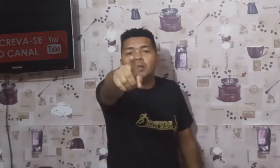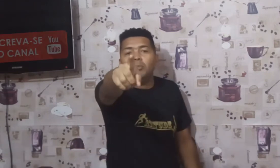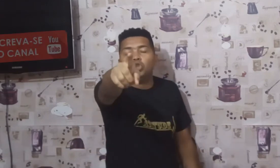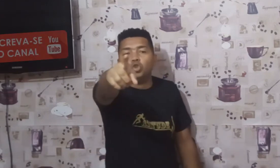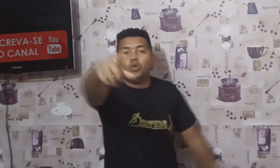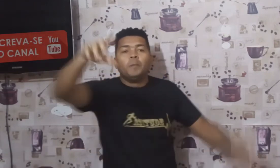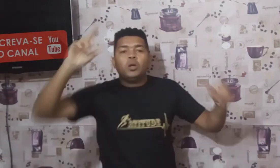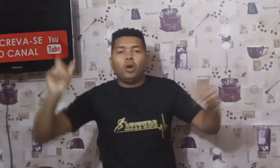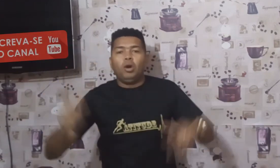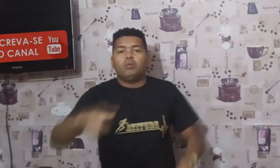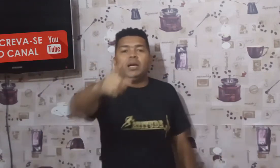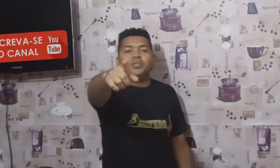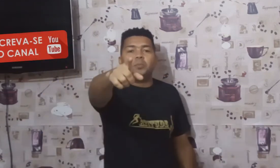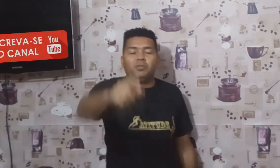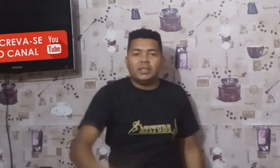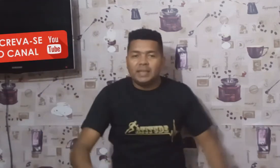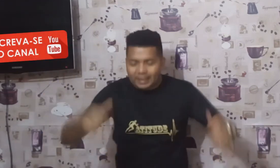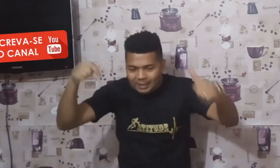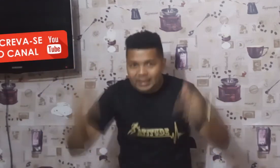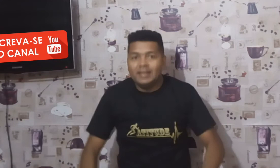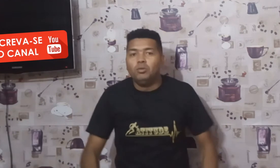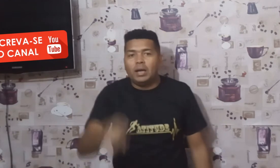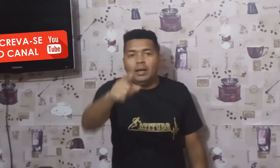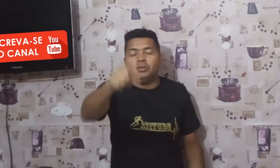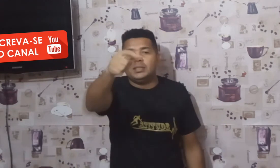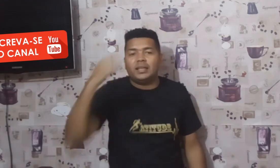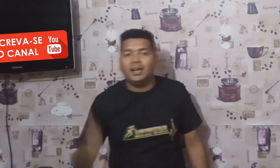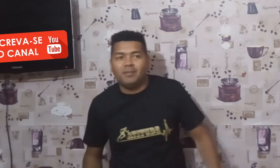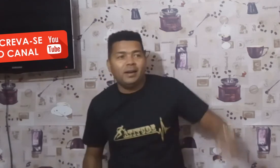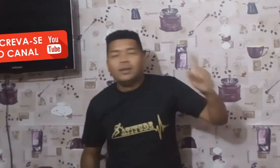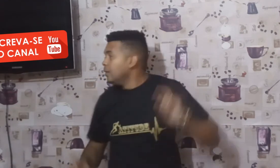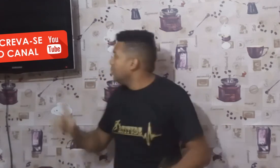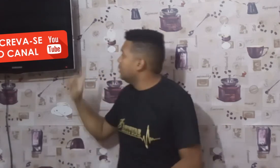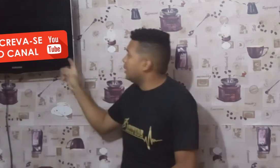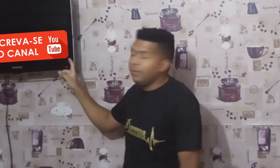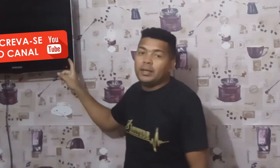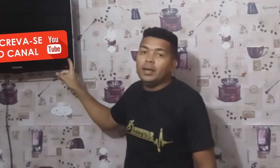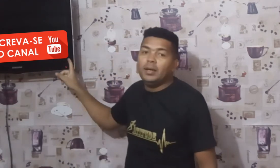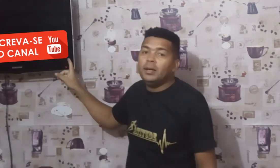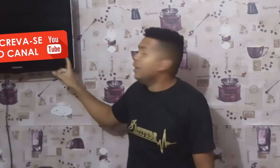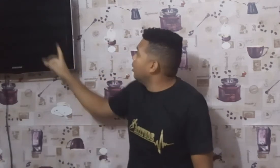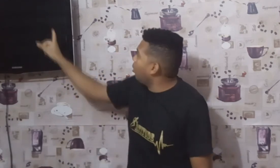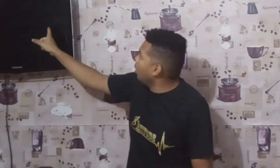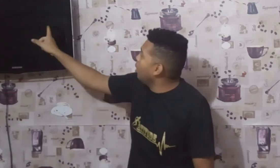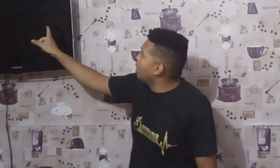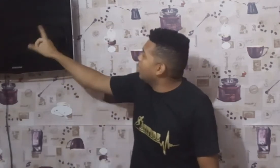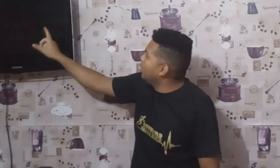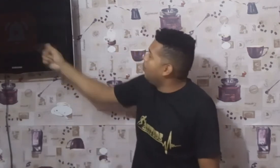Tamo junto. Logo, logo, mais vídeo para vocês aqui no canal. Se inscreva aqui e coloque aqui, ó,